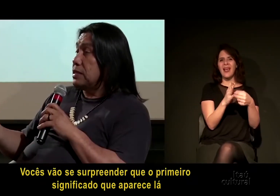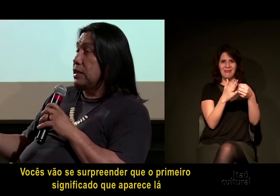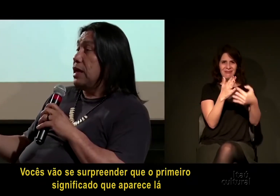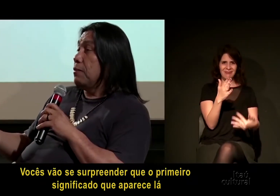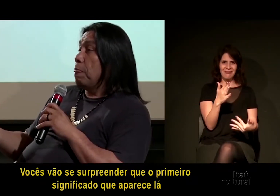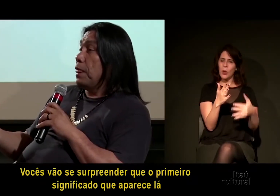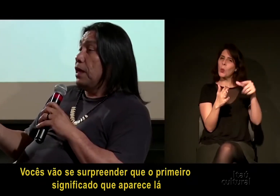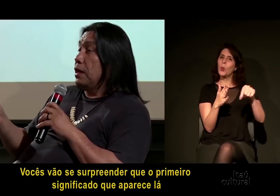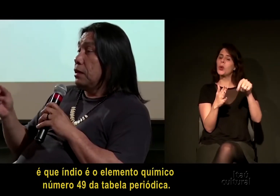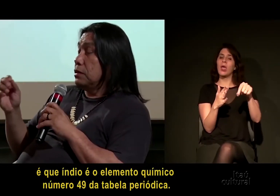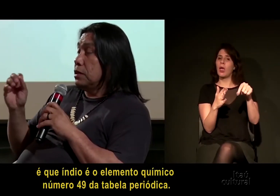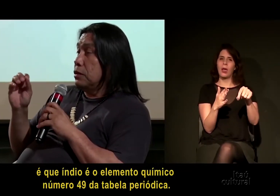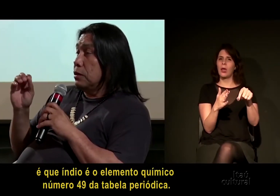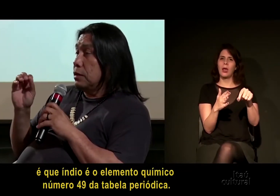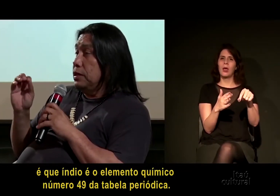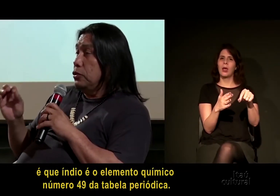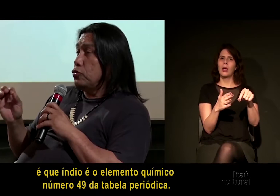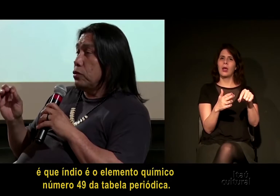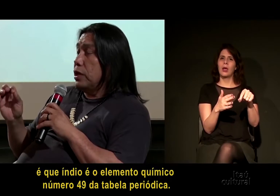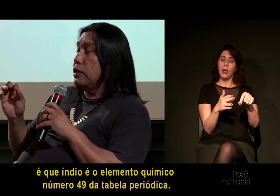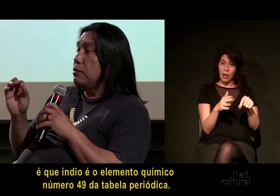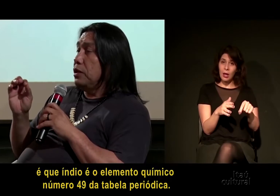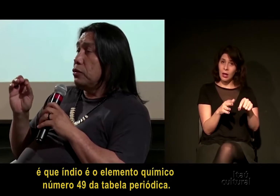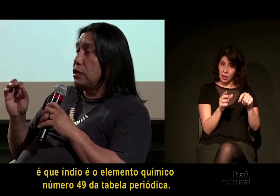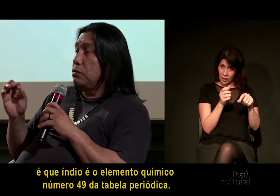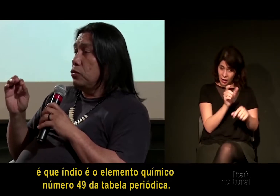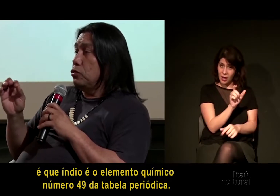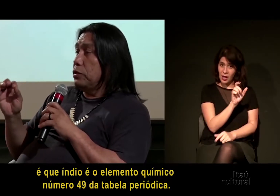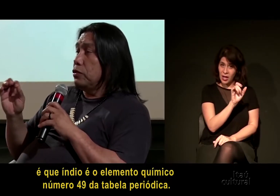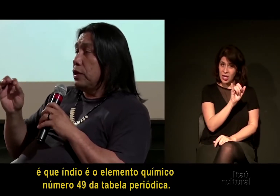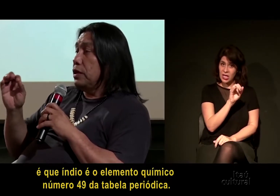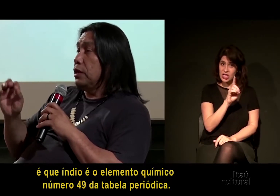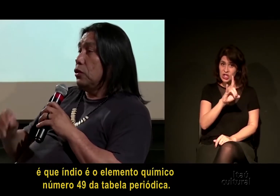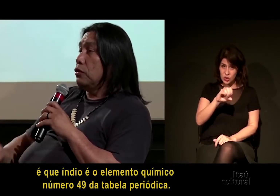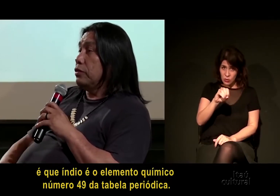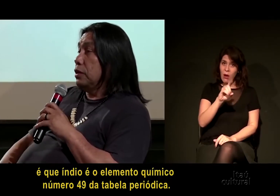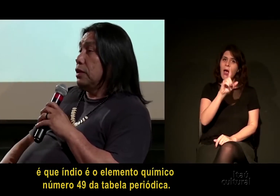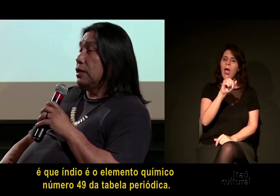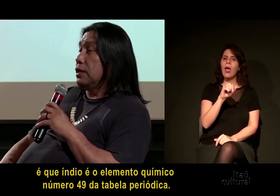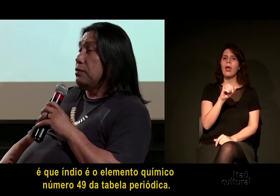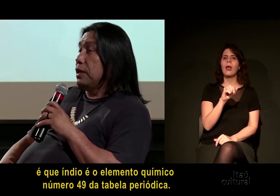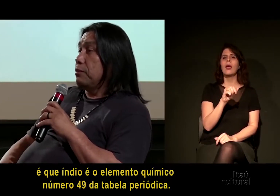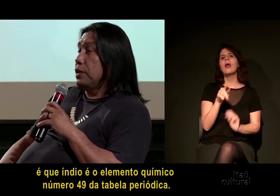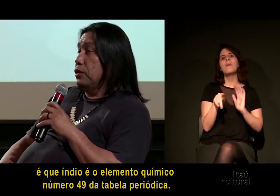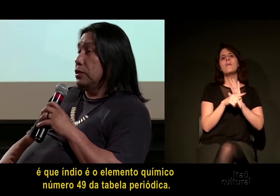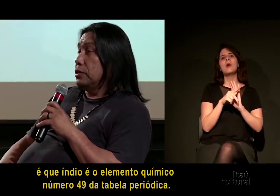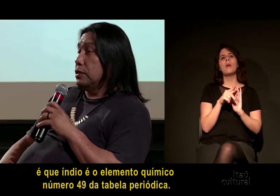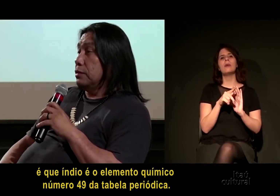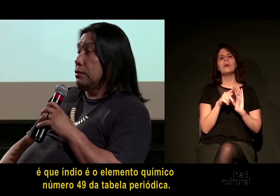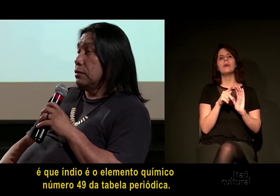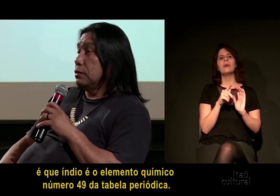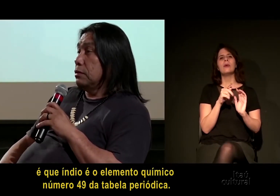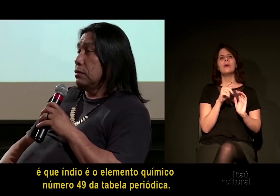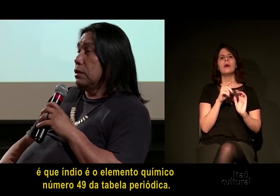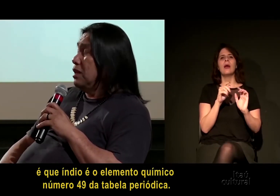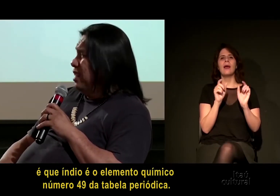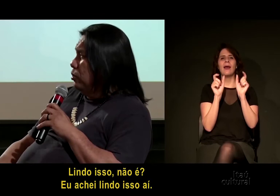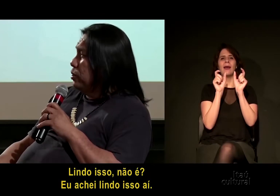lá é que índio é o elemento químico número 49 da tabela periódica. Lindo isso,